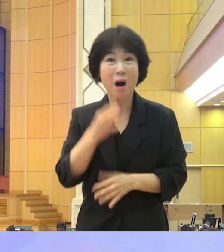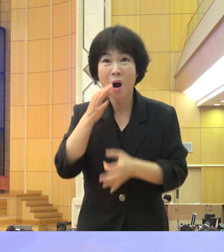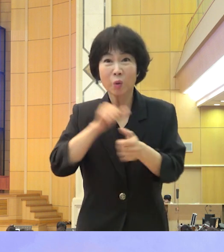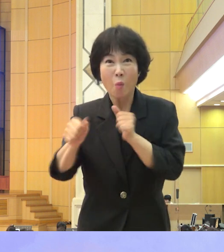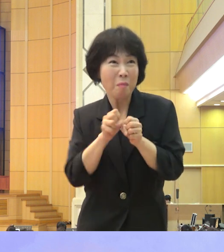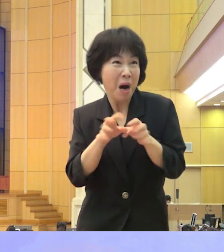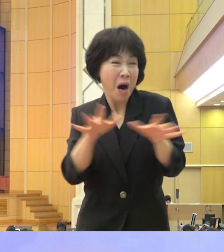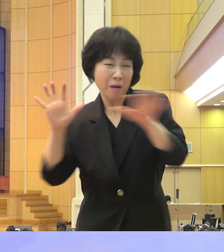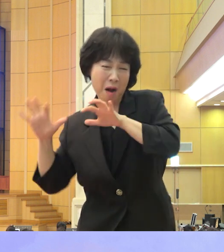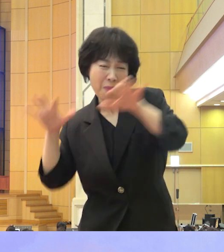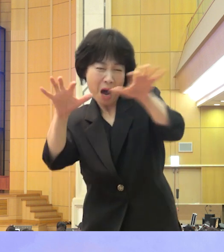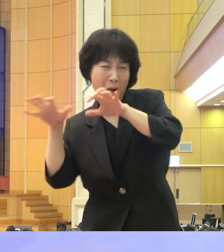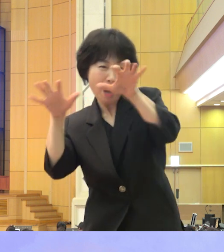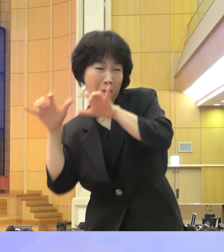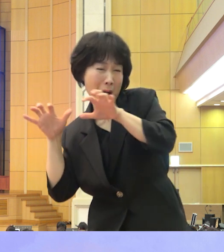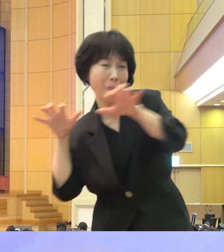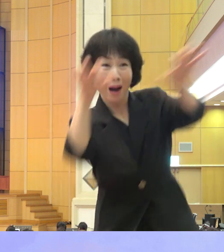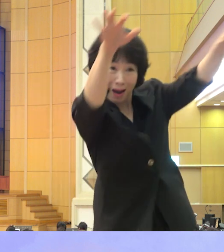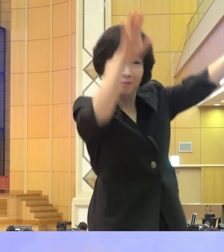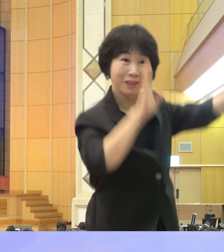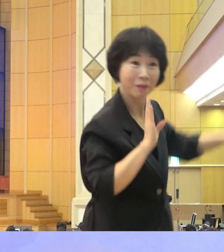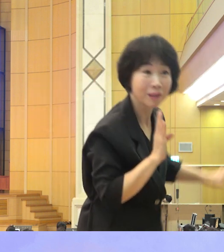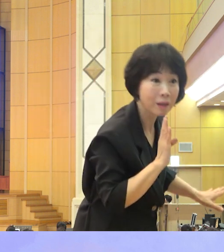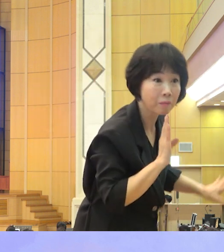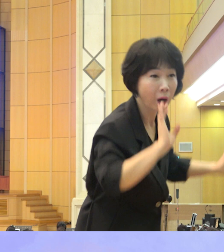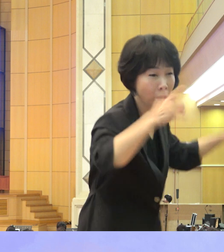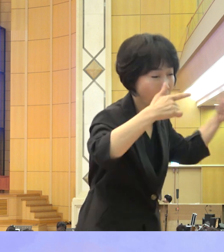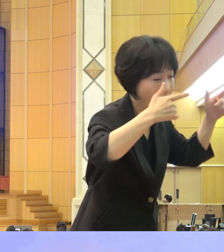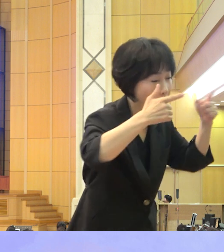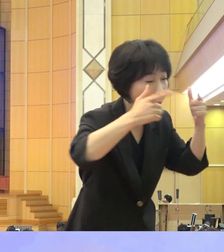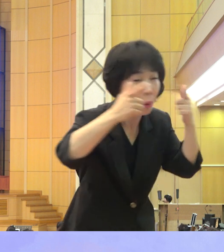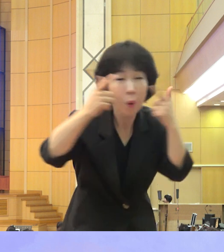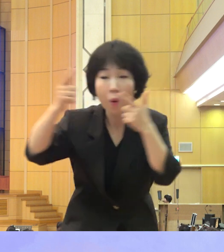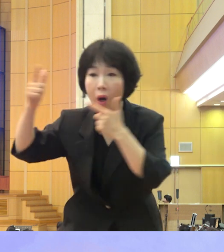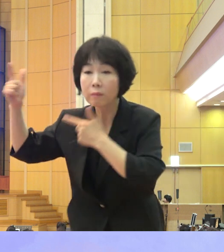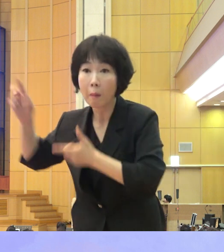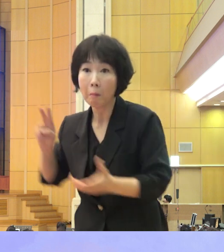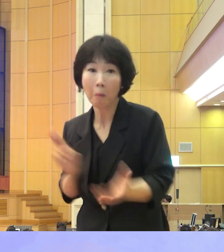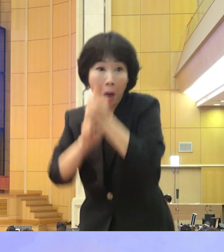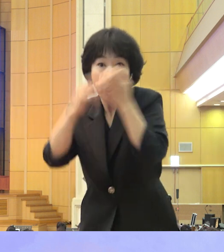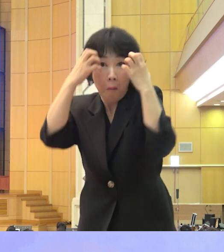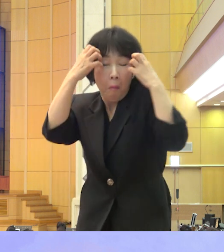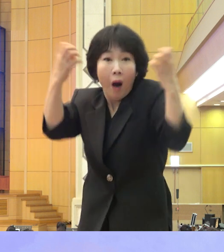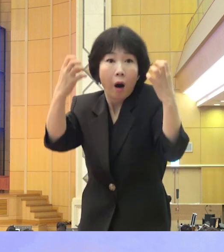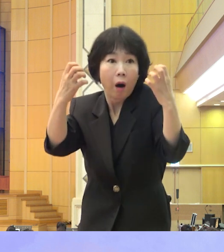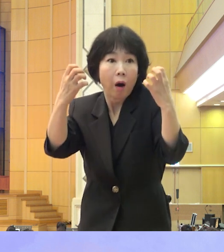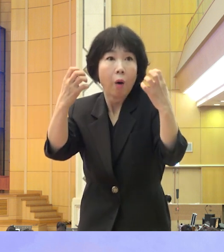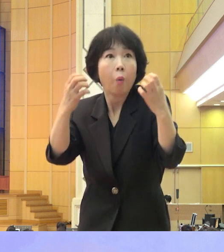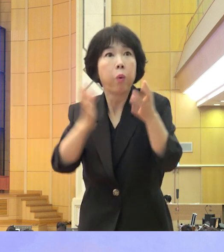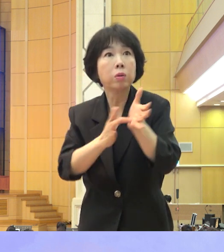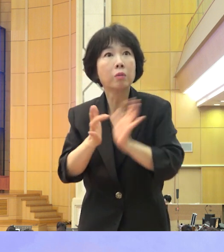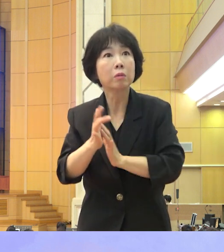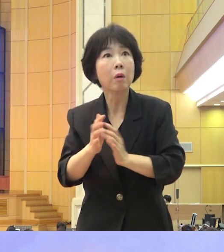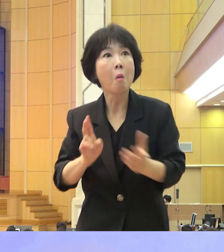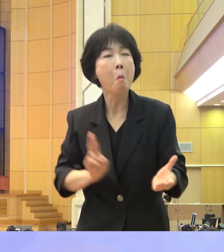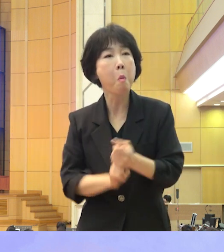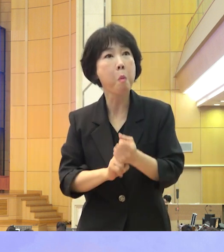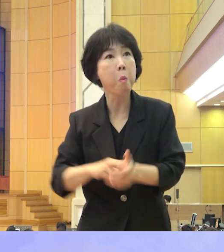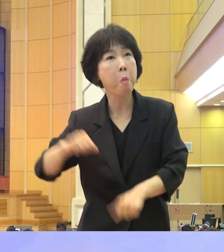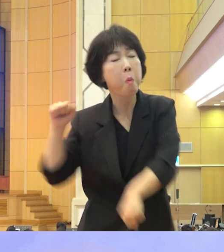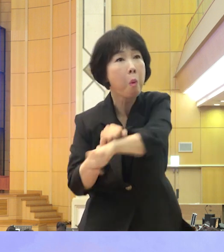배불리하고 12바구니를 거뒀다라든지, 각종 이런 기적과 표적이